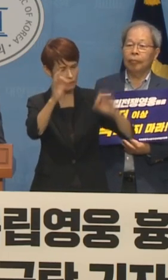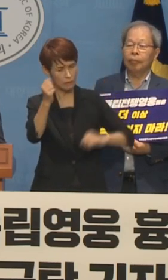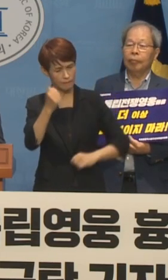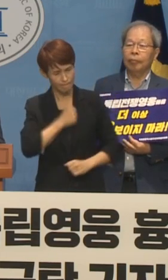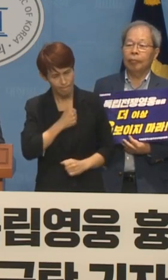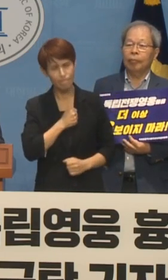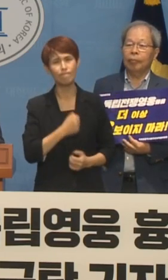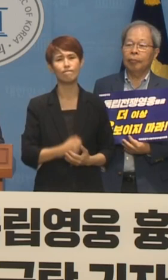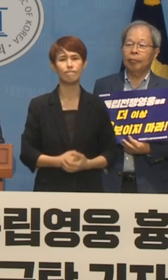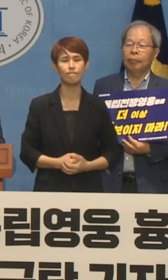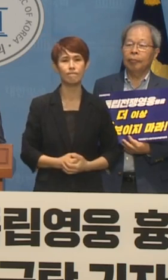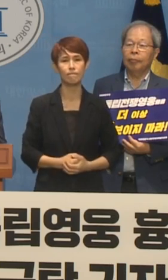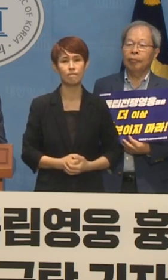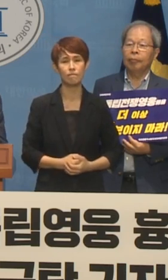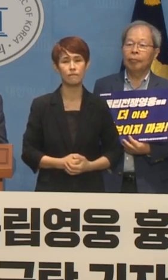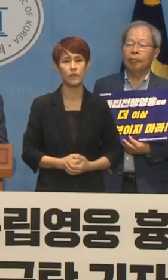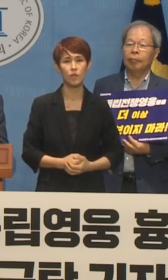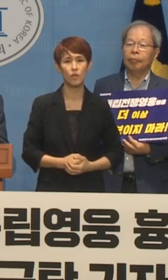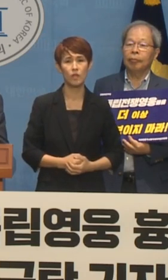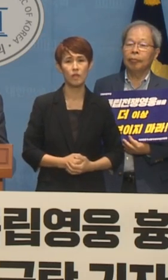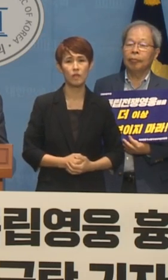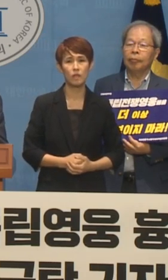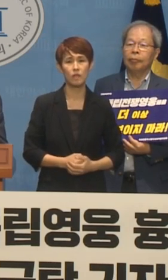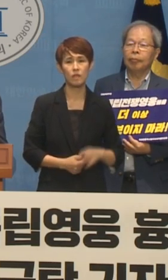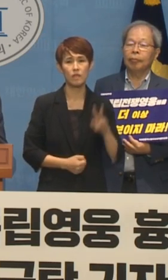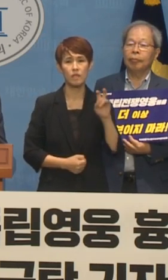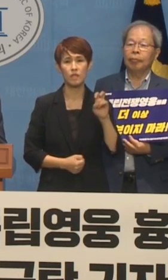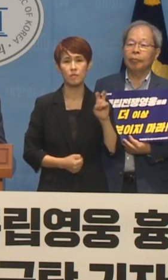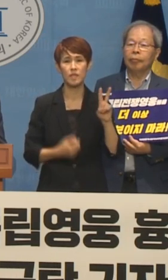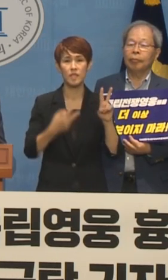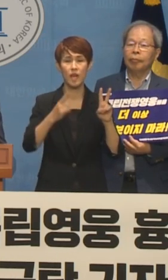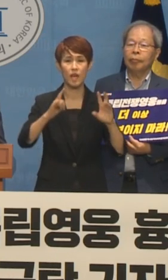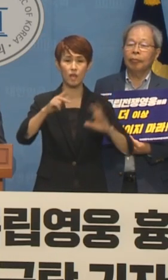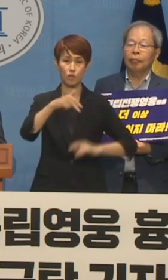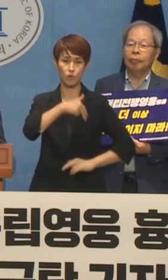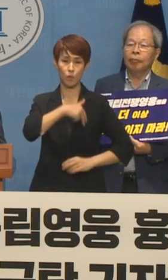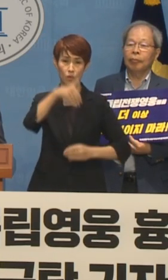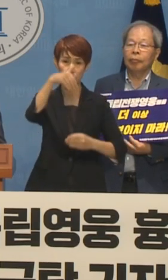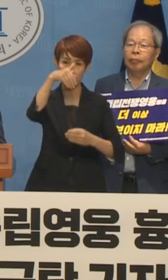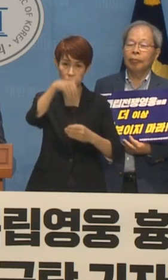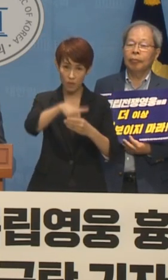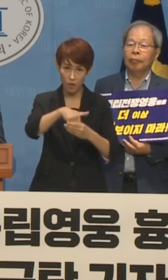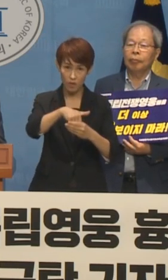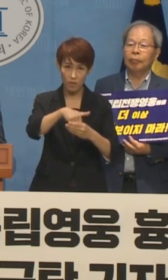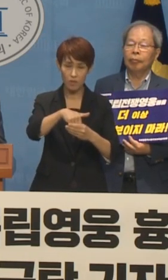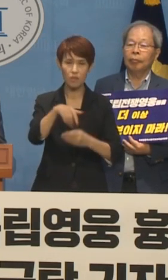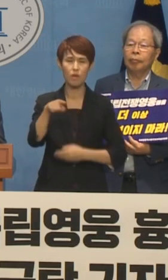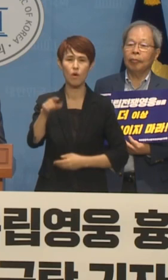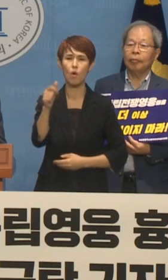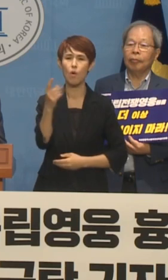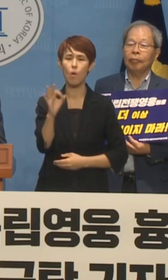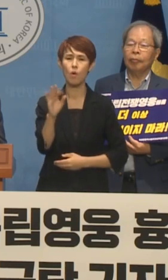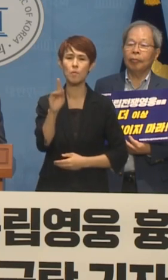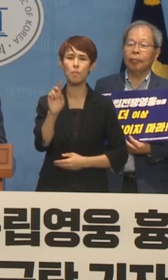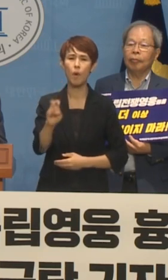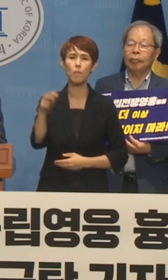없습니다. 어쩌면 제22대 총선은 홍범도